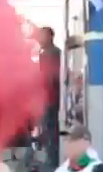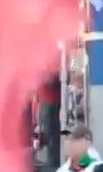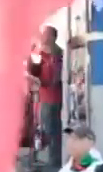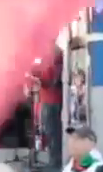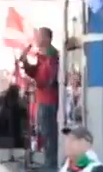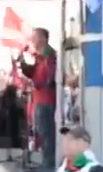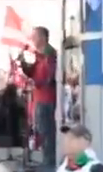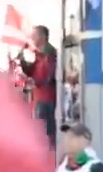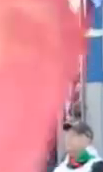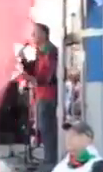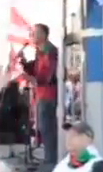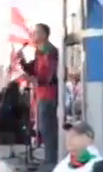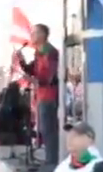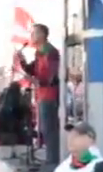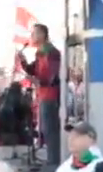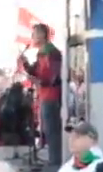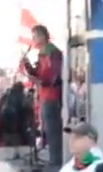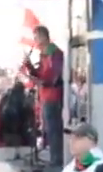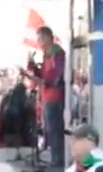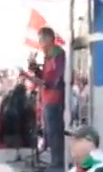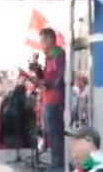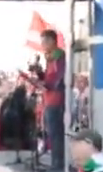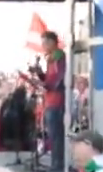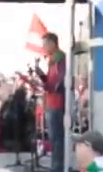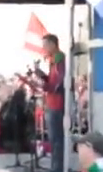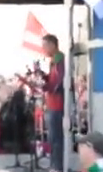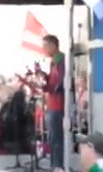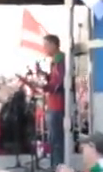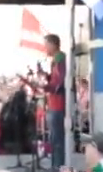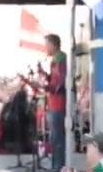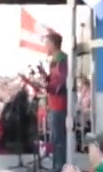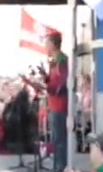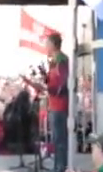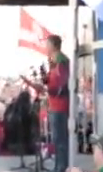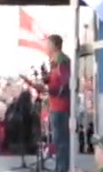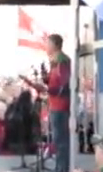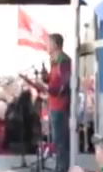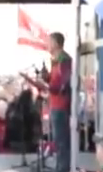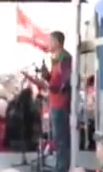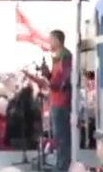orario, anche quelli delle deportazioni.